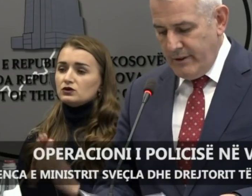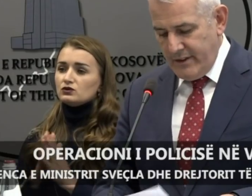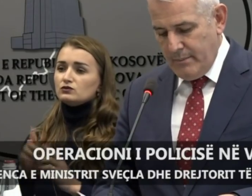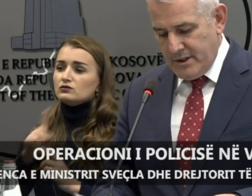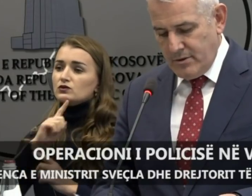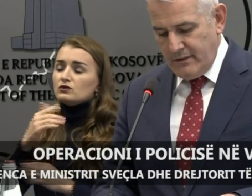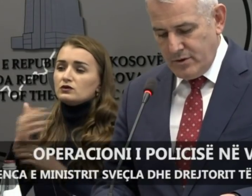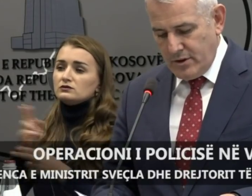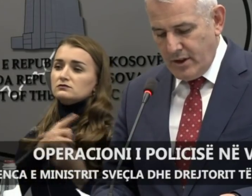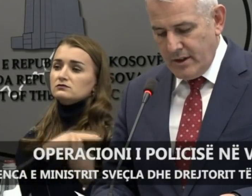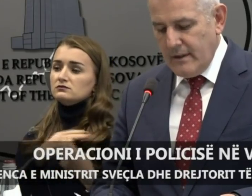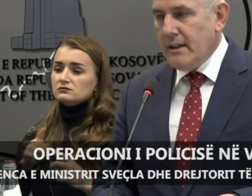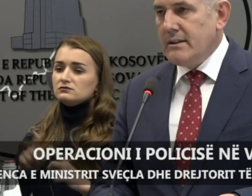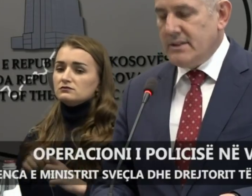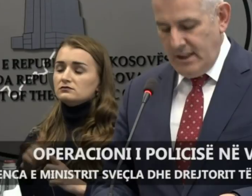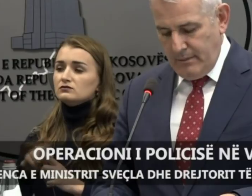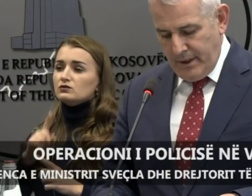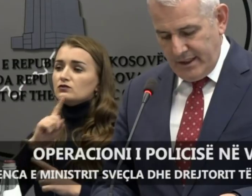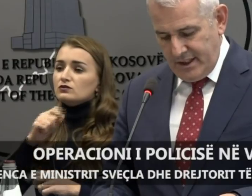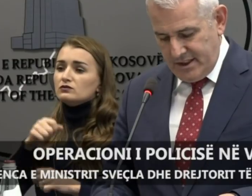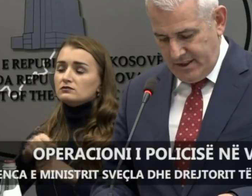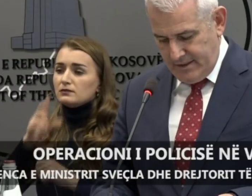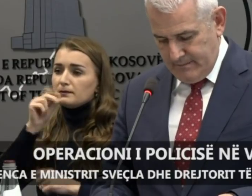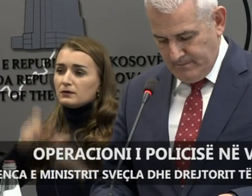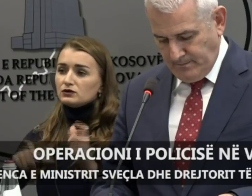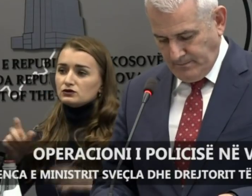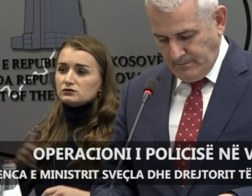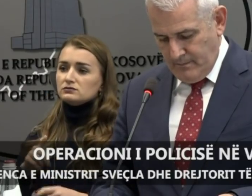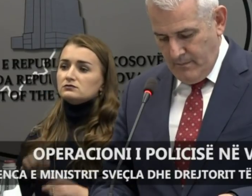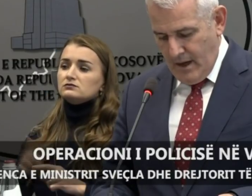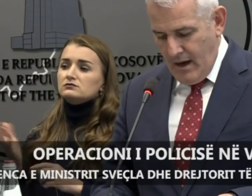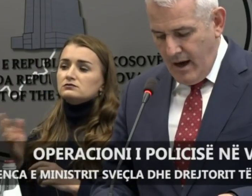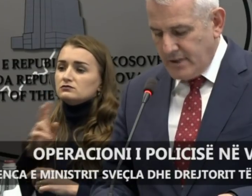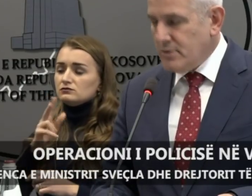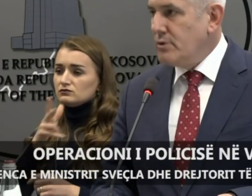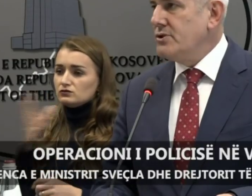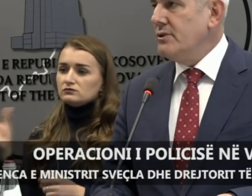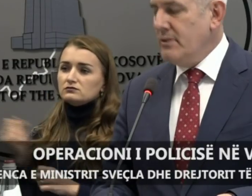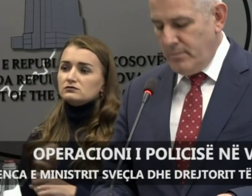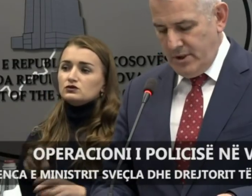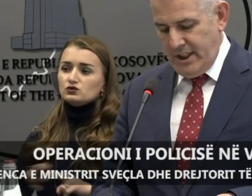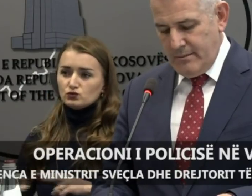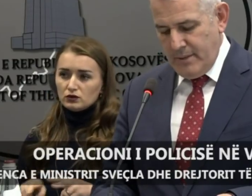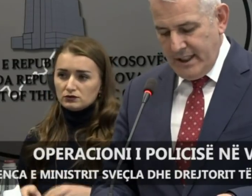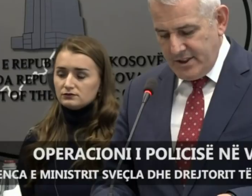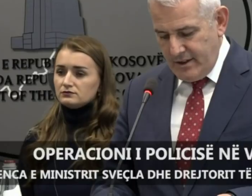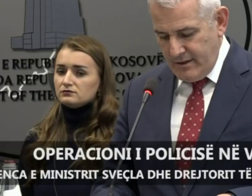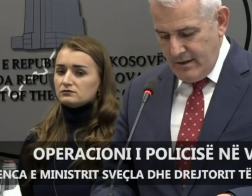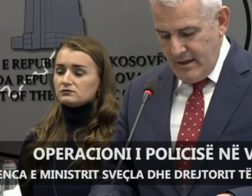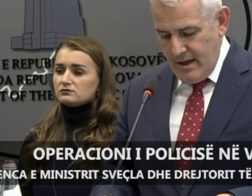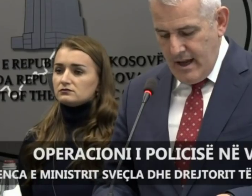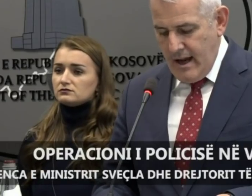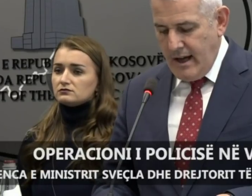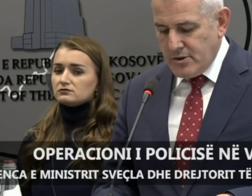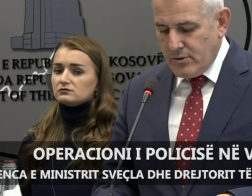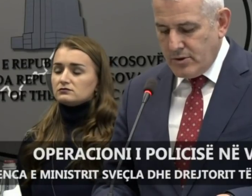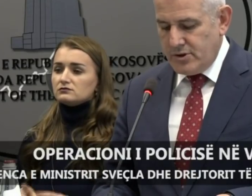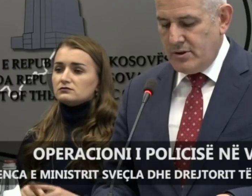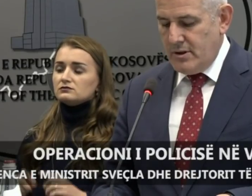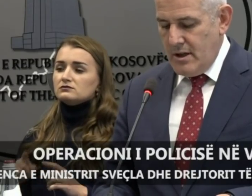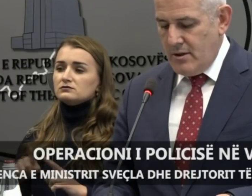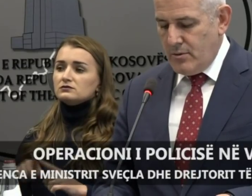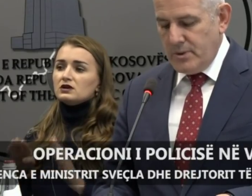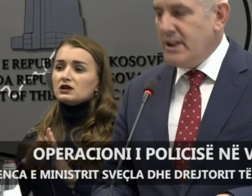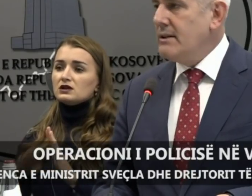të sulmeve ndaj personave zyrtar të sillen para drejtësisë. Askush nuk mund të jetë mbi ligjin e